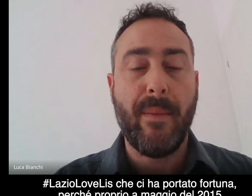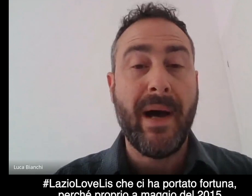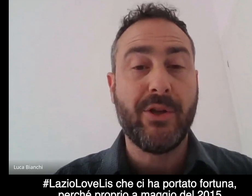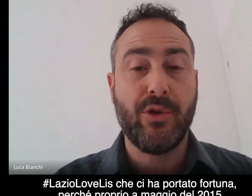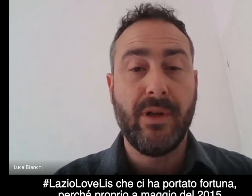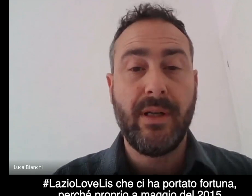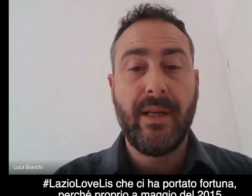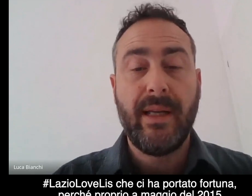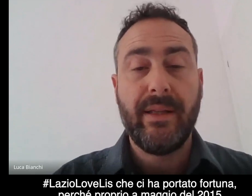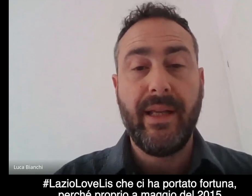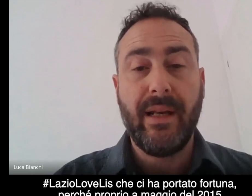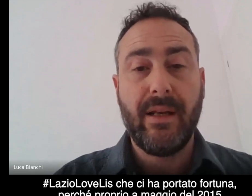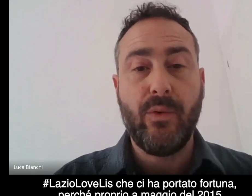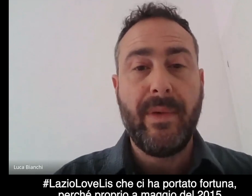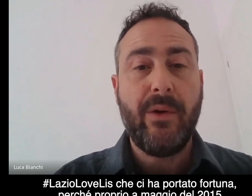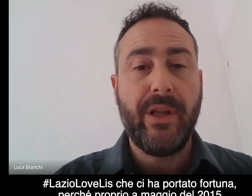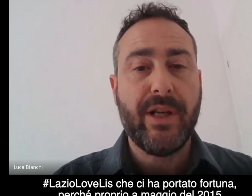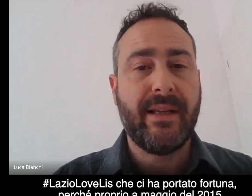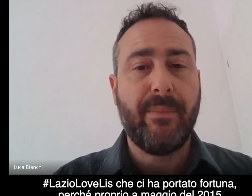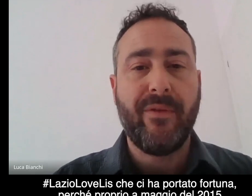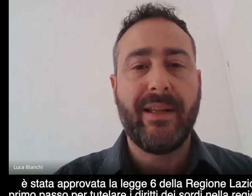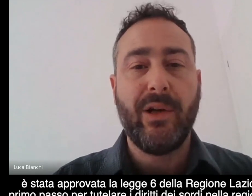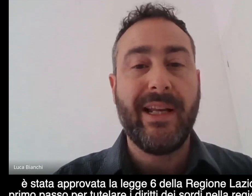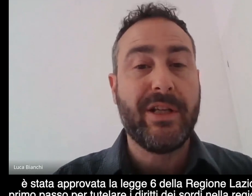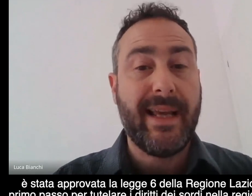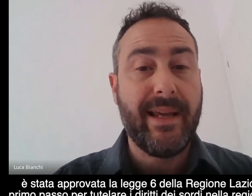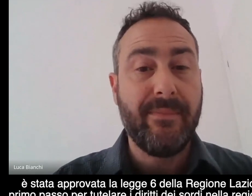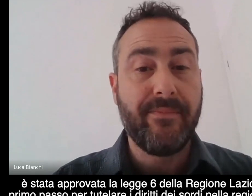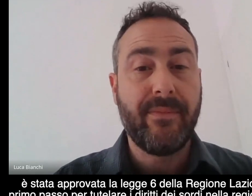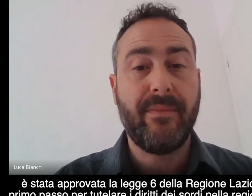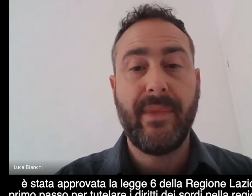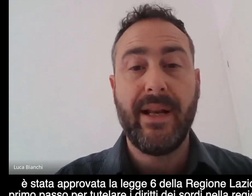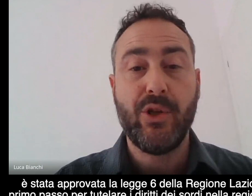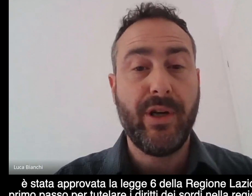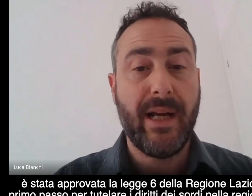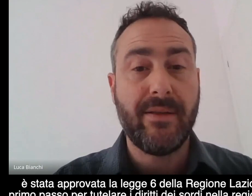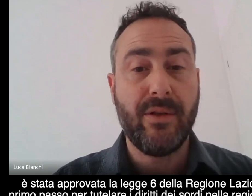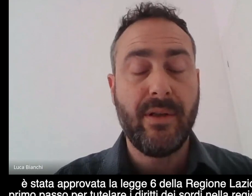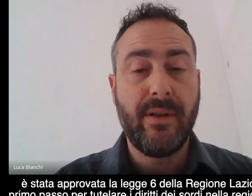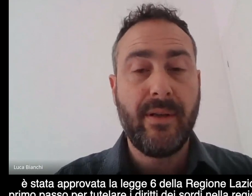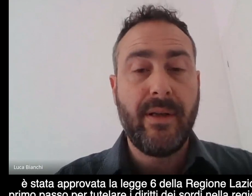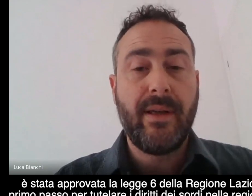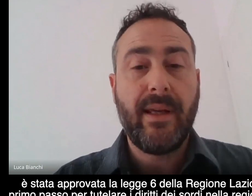maggio del 2015 è stata approvata la legge 6 della regione lazio che